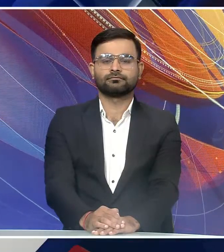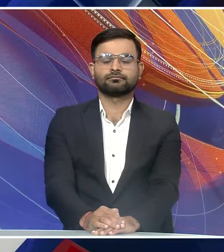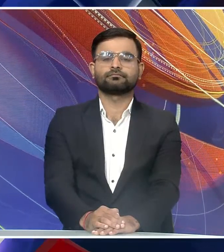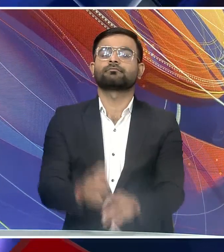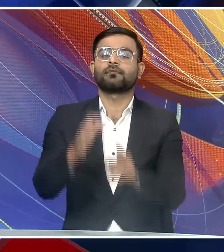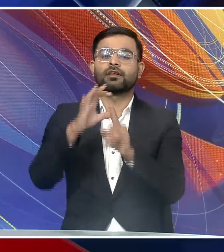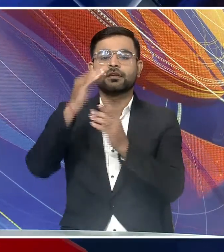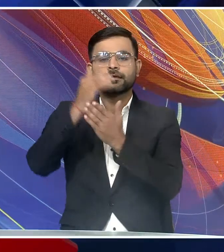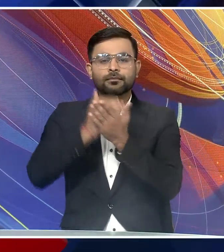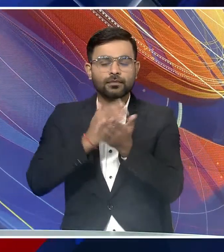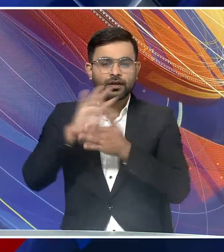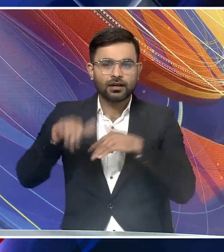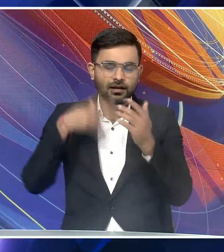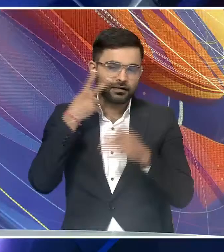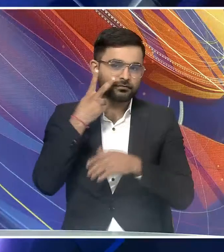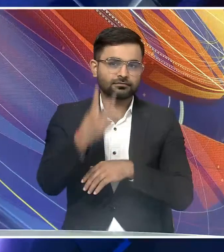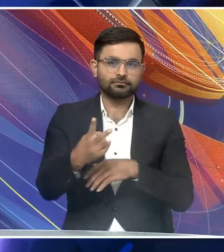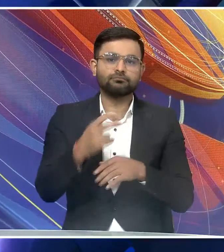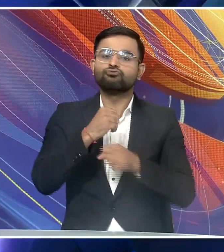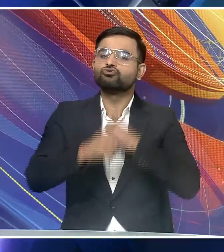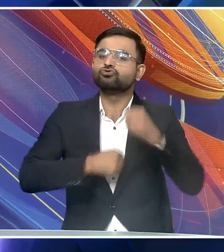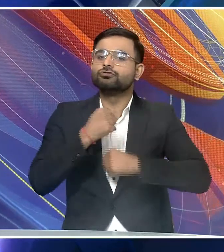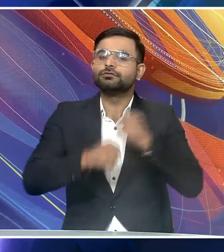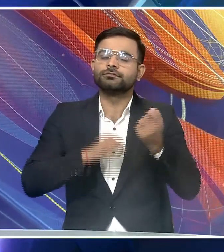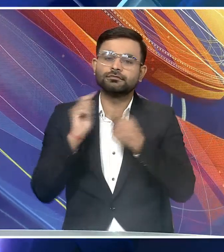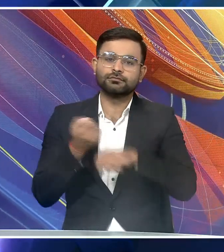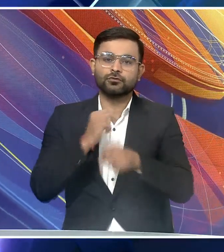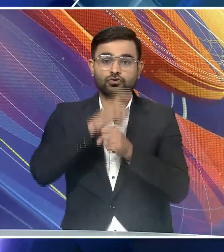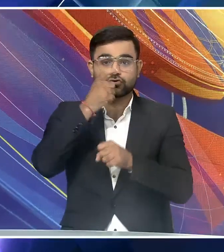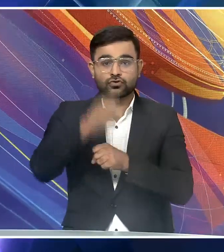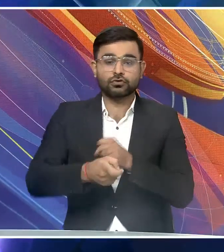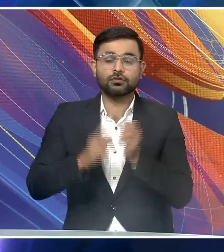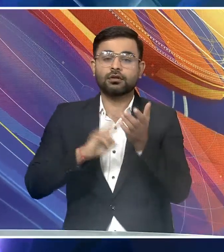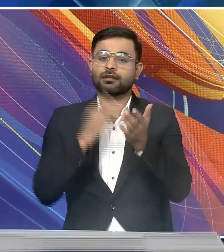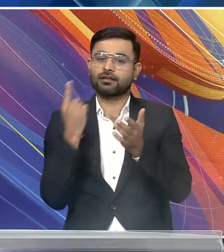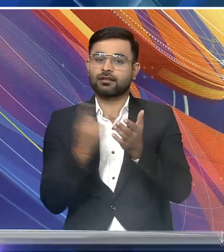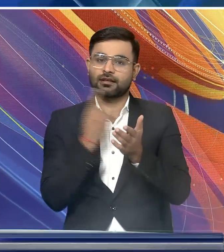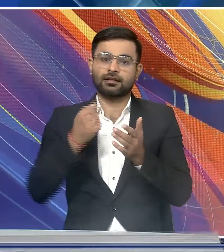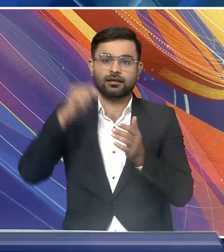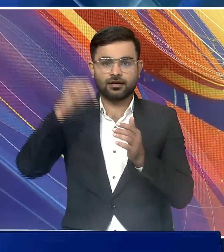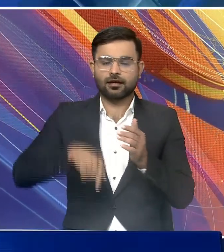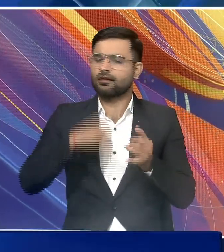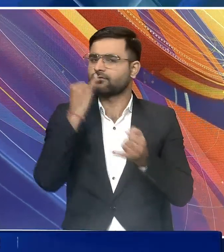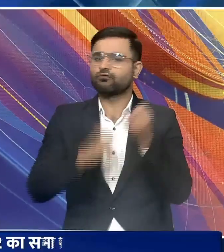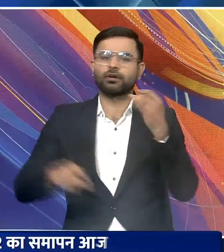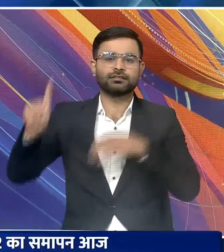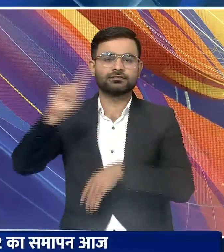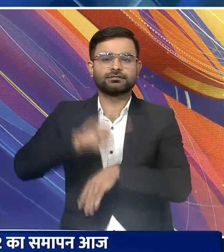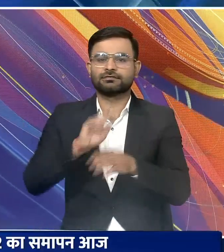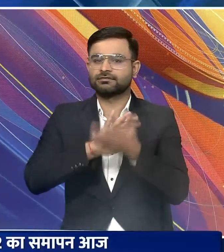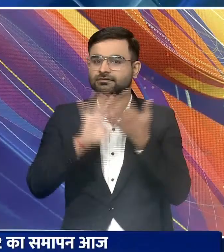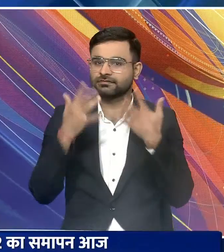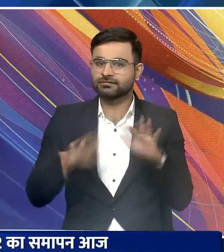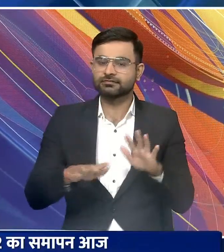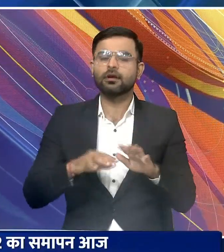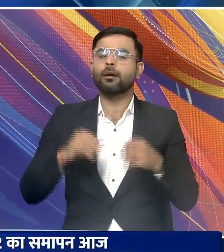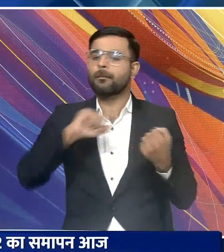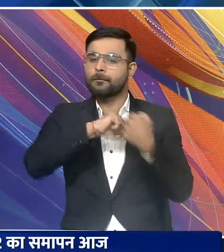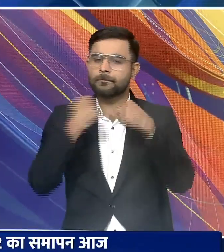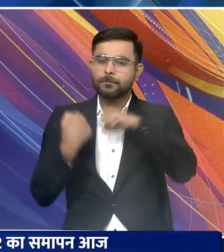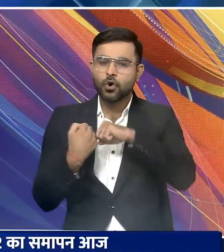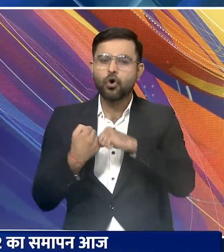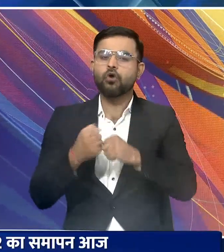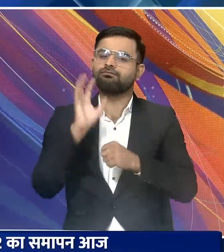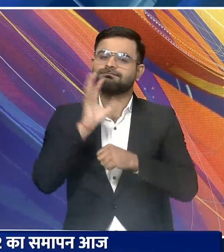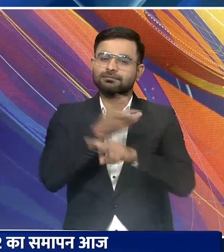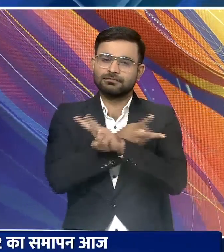और डीडी प्रीमियर्स के बाद आइए रुक करते हैं खेल की खबरों का। गुजरात में जारी राष्ट्रीय खेलों को आज आखिरी दिन है। आखिरी दिन बॉक्सिंग और वॉलीबॉल